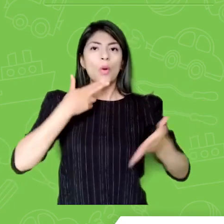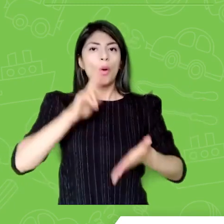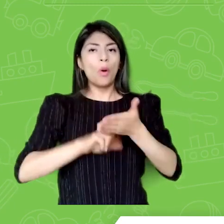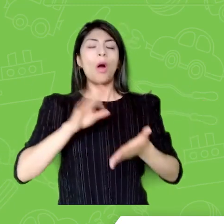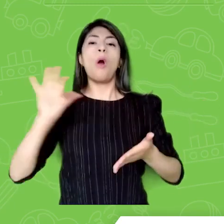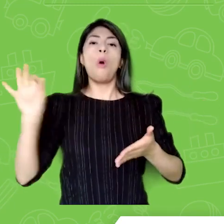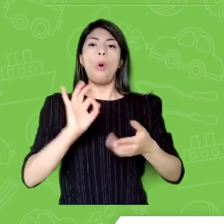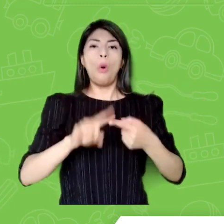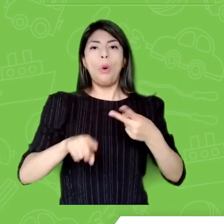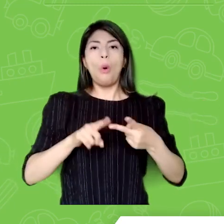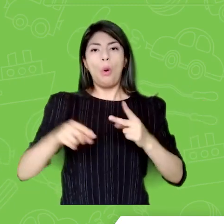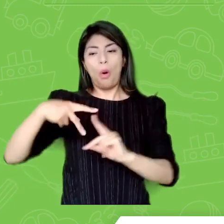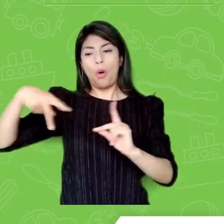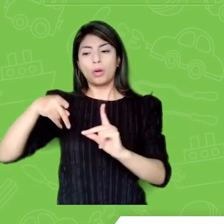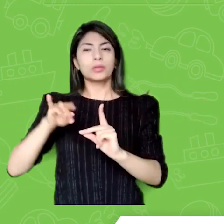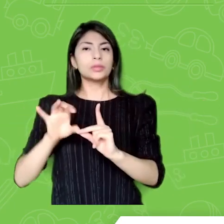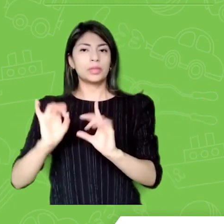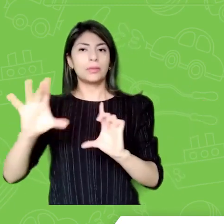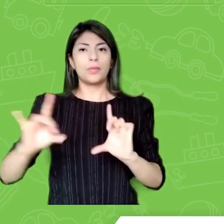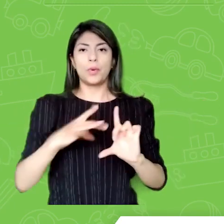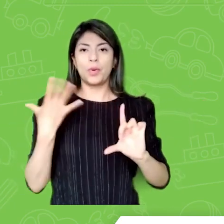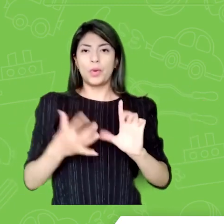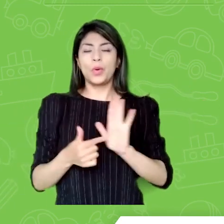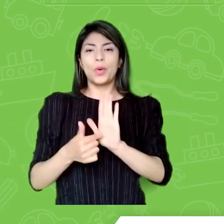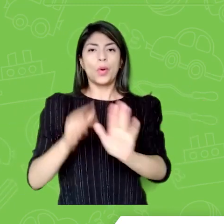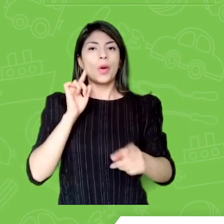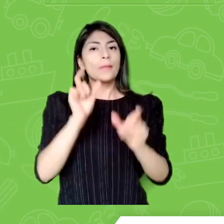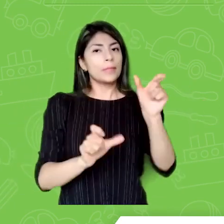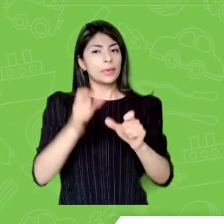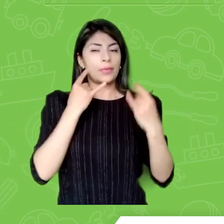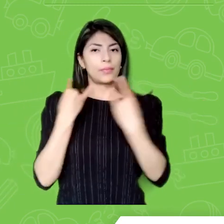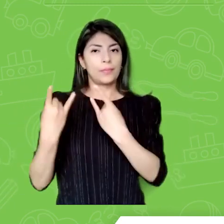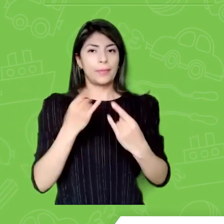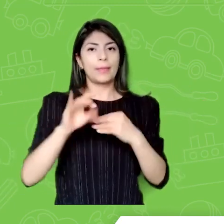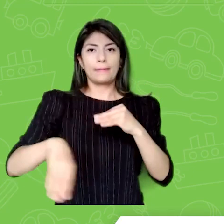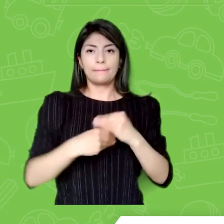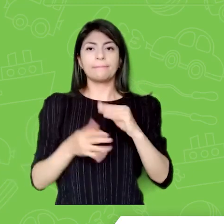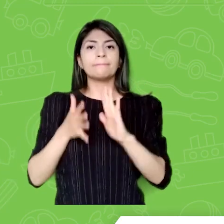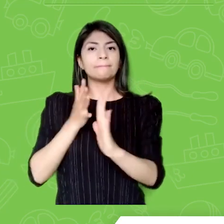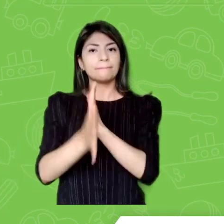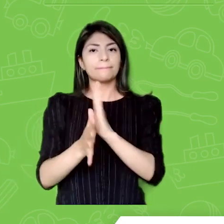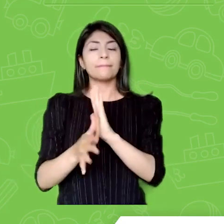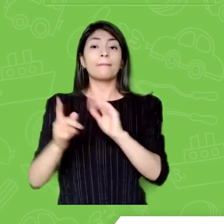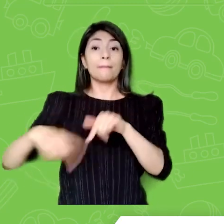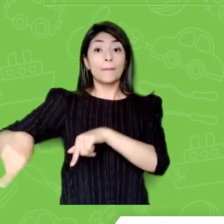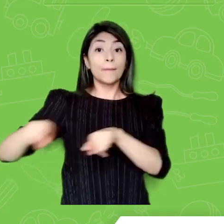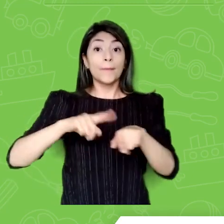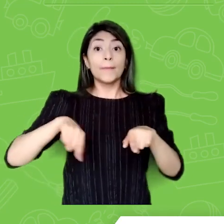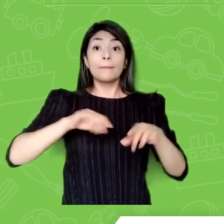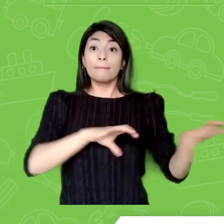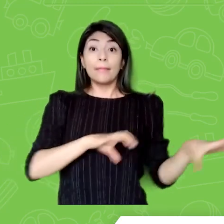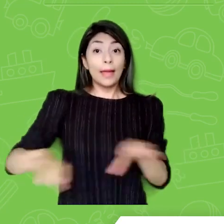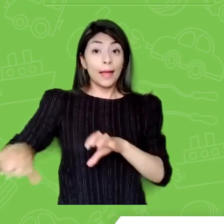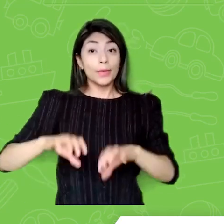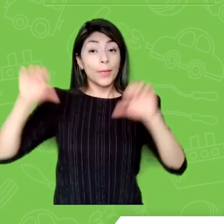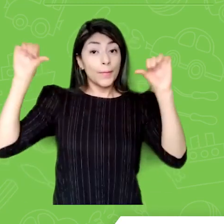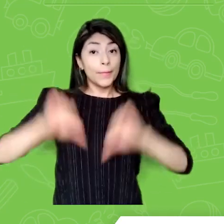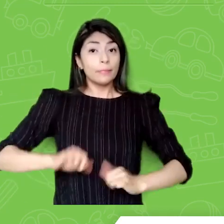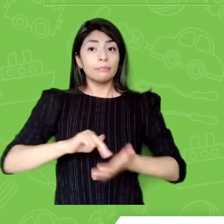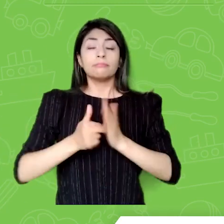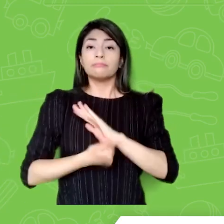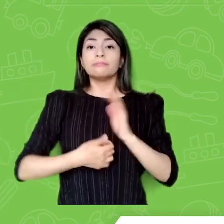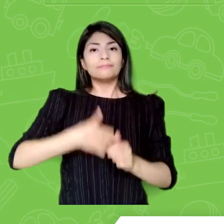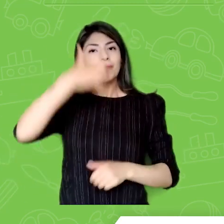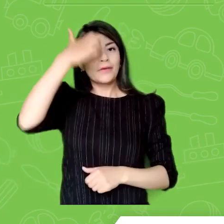escrito, en medio físico o encima, a los interesados para que intervengan en las mismas. El resultado de estas